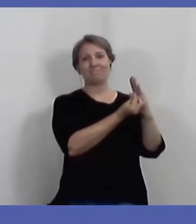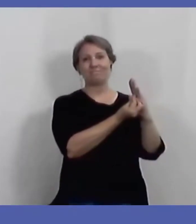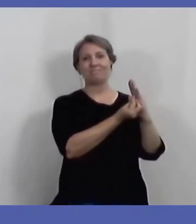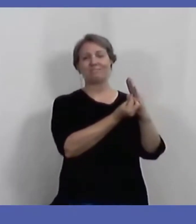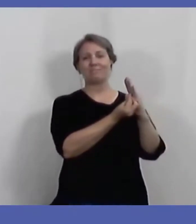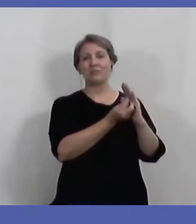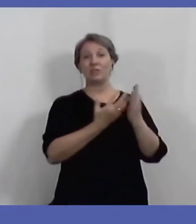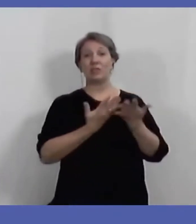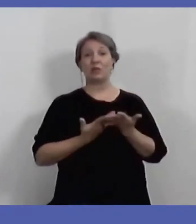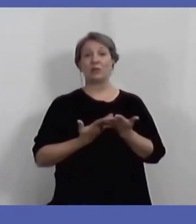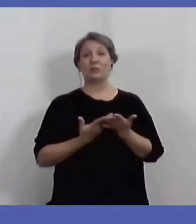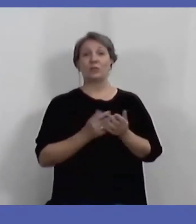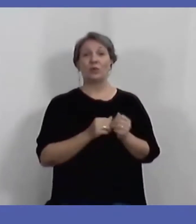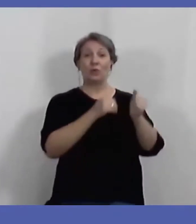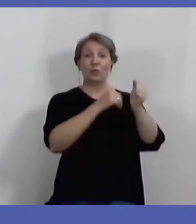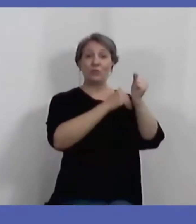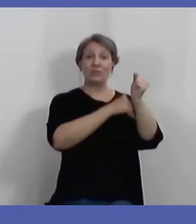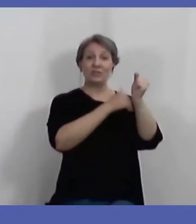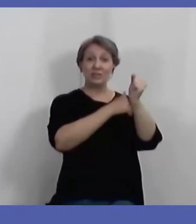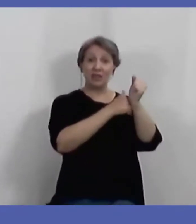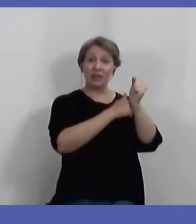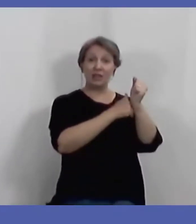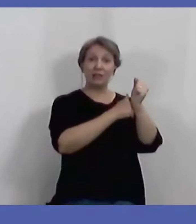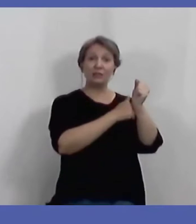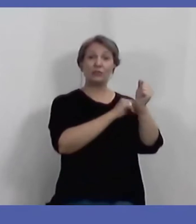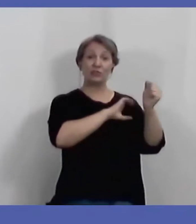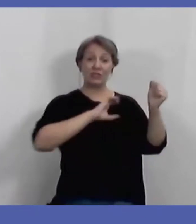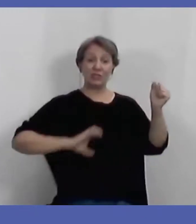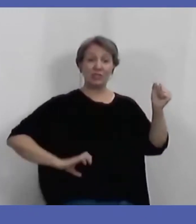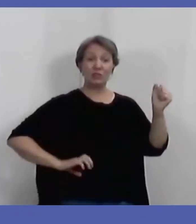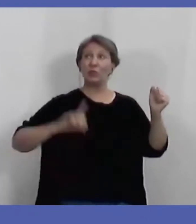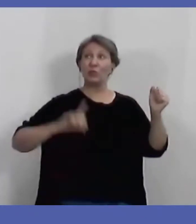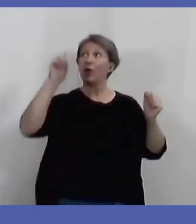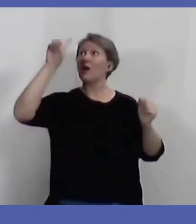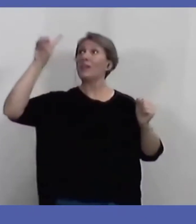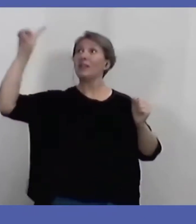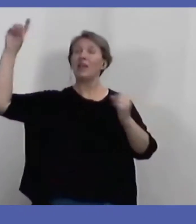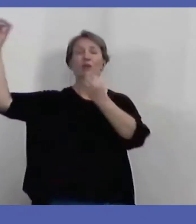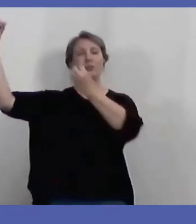né? Agora, mistério de Cristo, quem vai revelar?